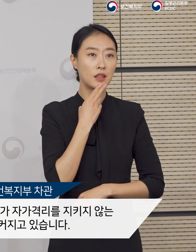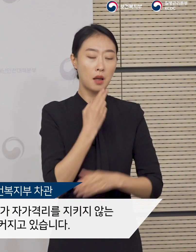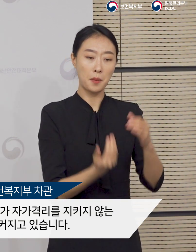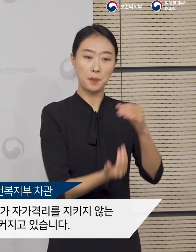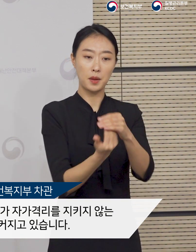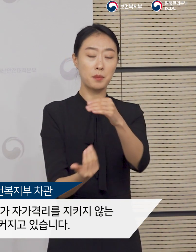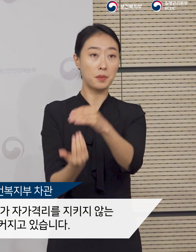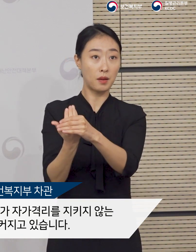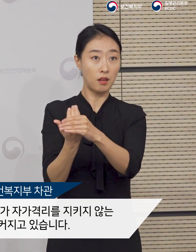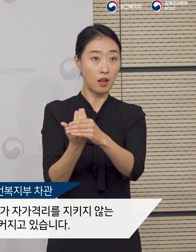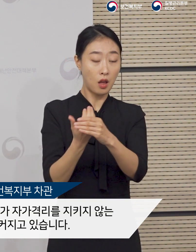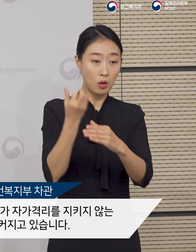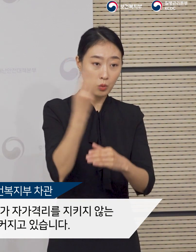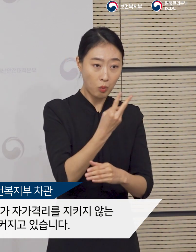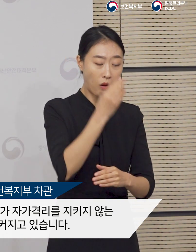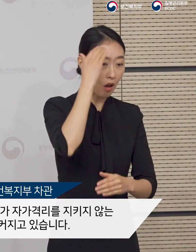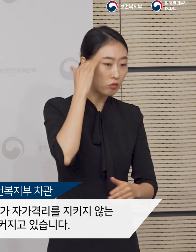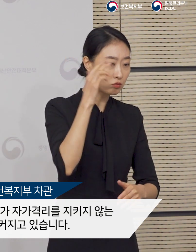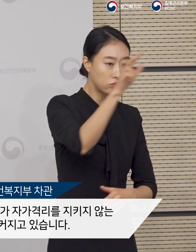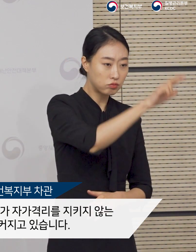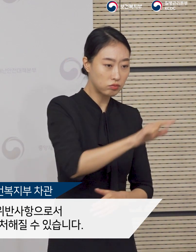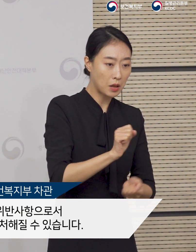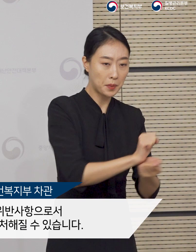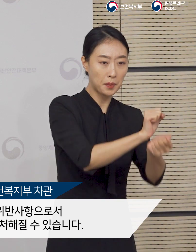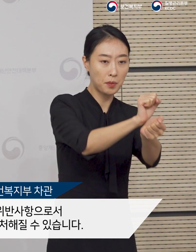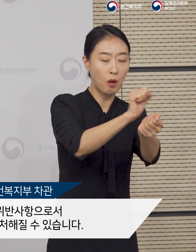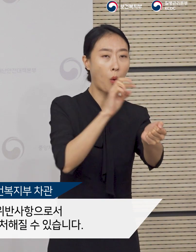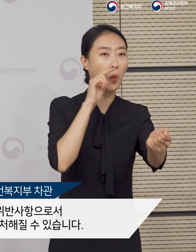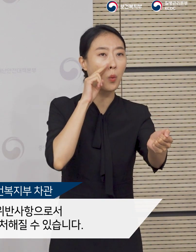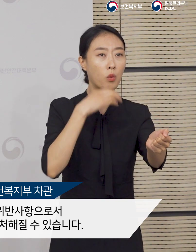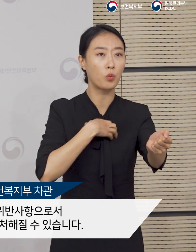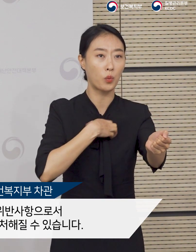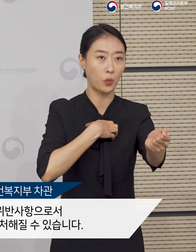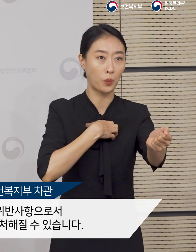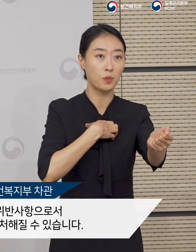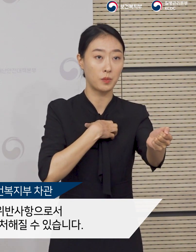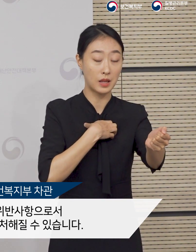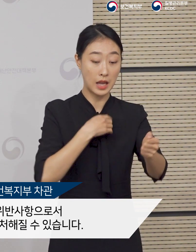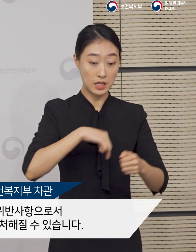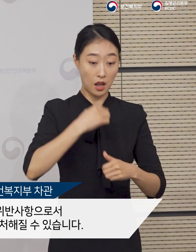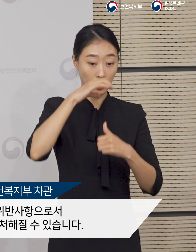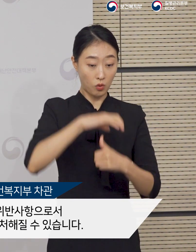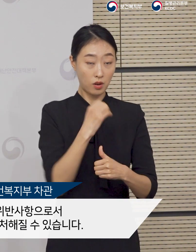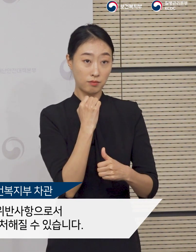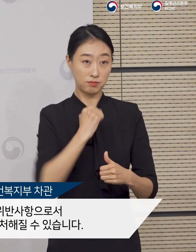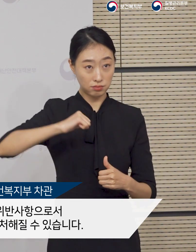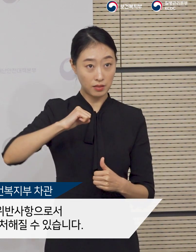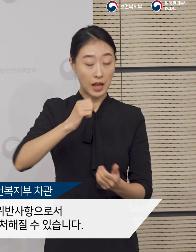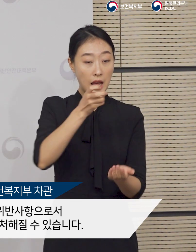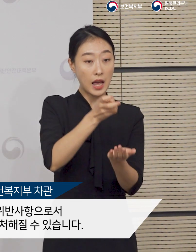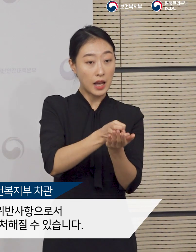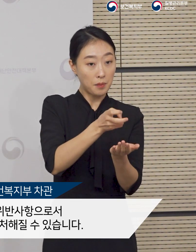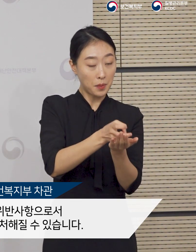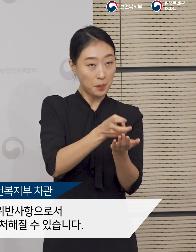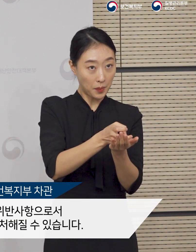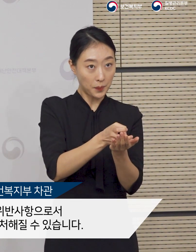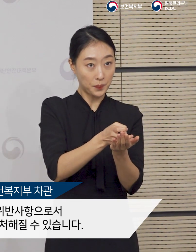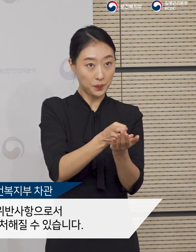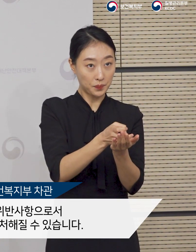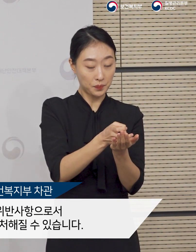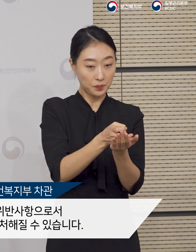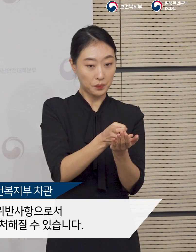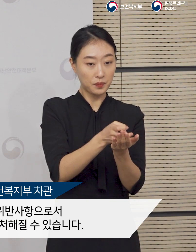지역사회 전파 우려가 커지고 있습니다. 자가격리를 어기는 것은 감염병 예방법과 검역법